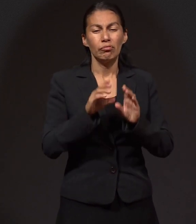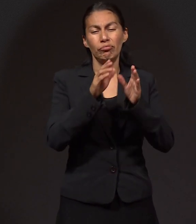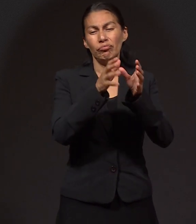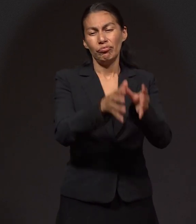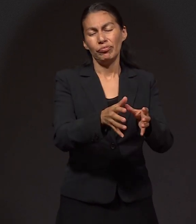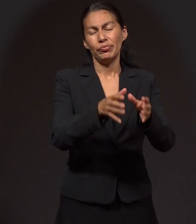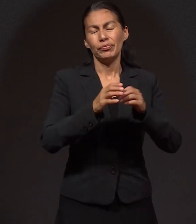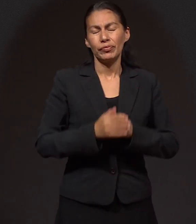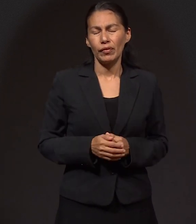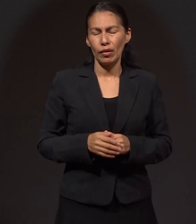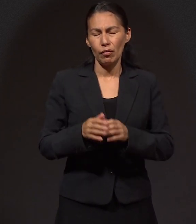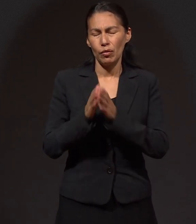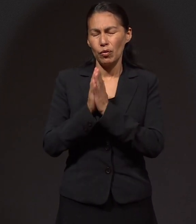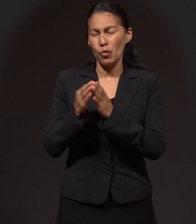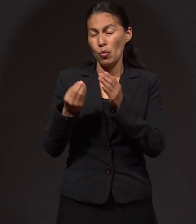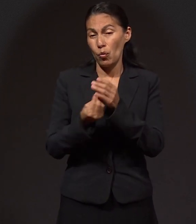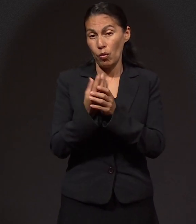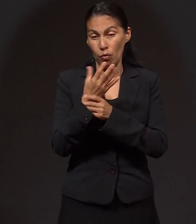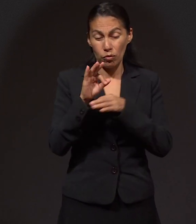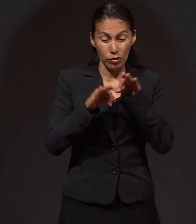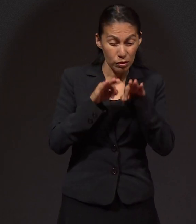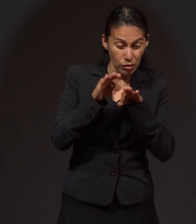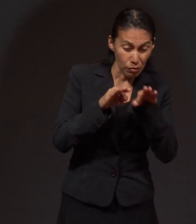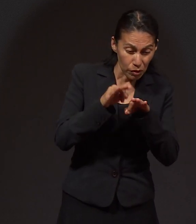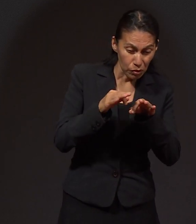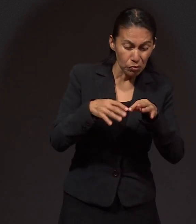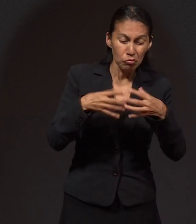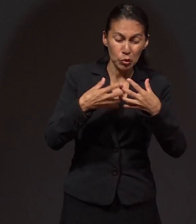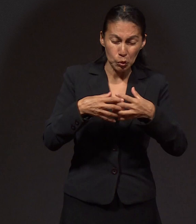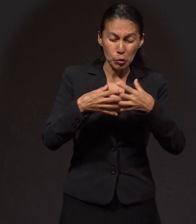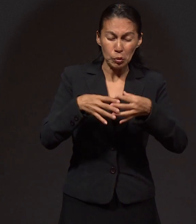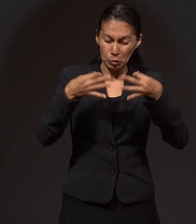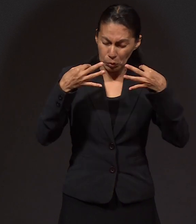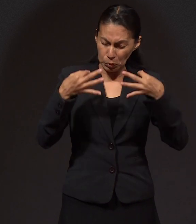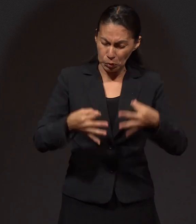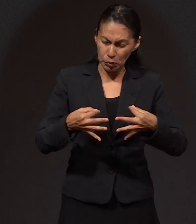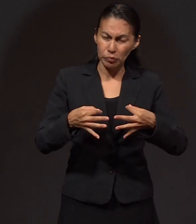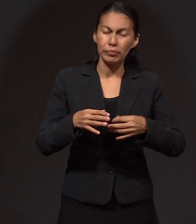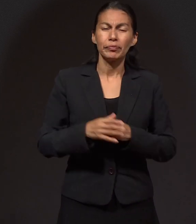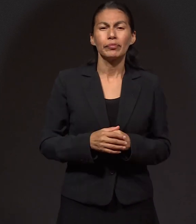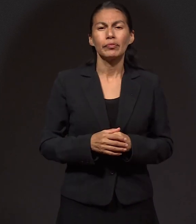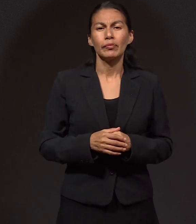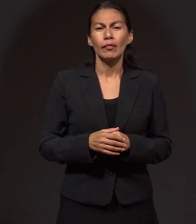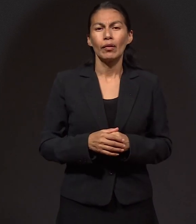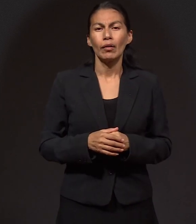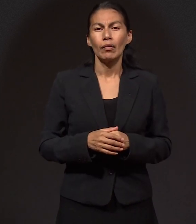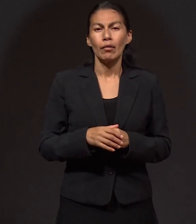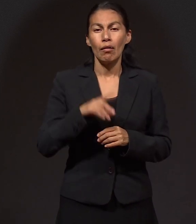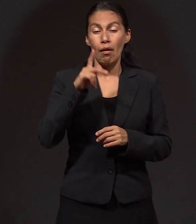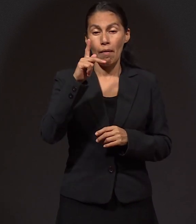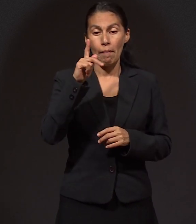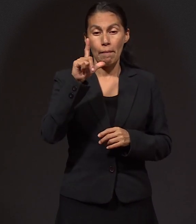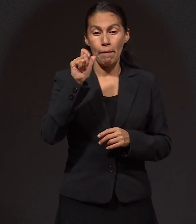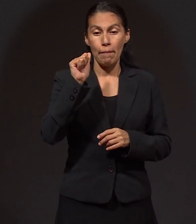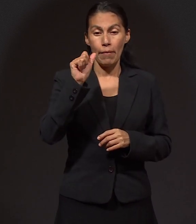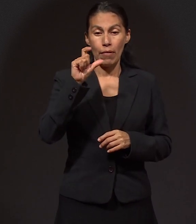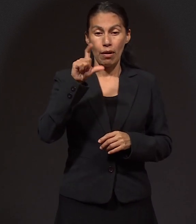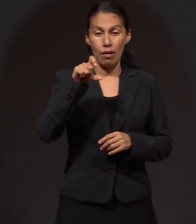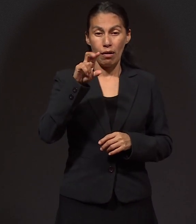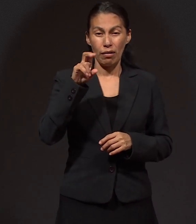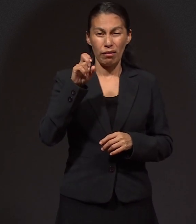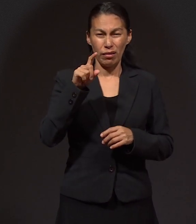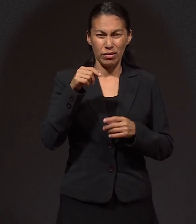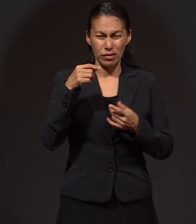Que el nuevo tratamiento funcione y sus plaquetas aumenten. Amén. Estaremos orando por esta petición,